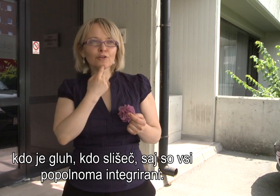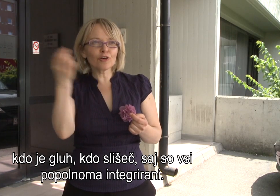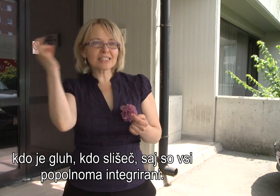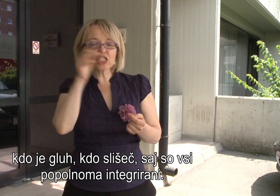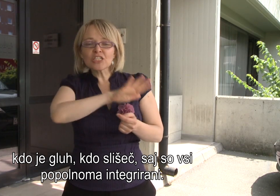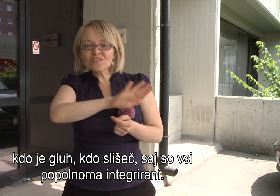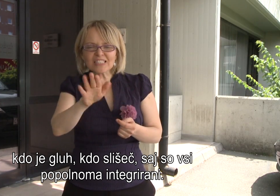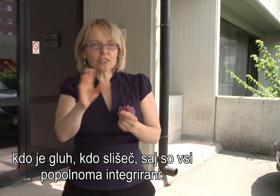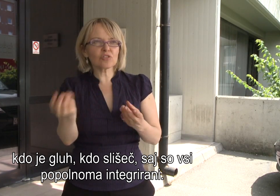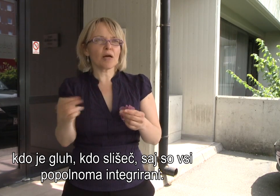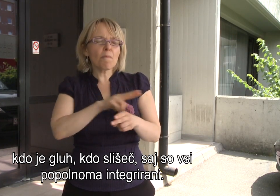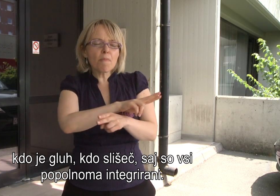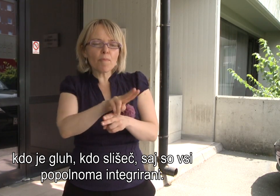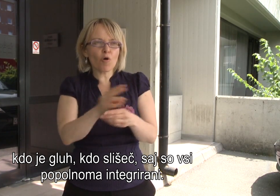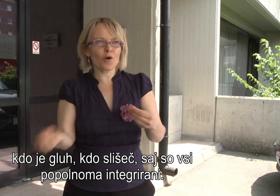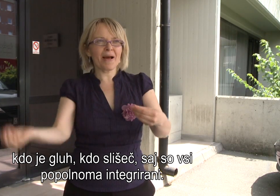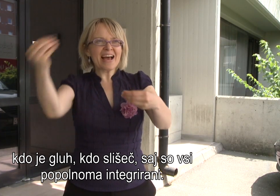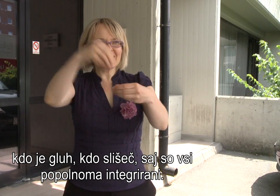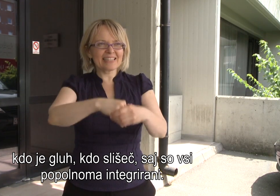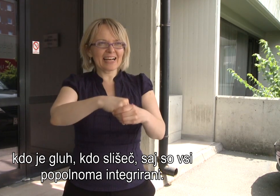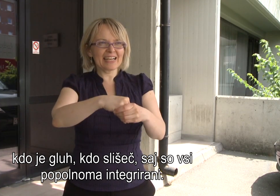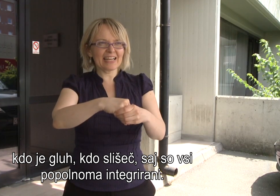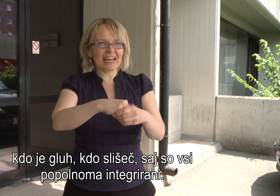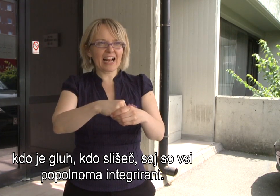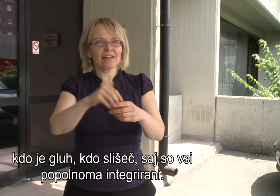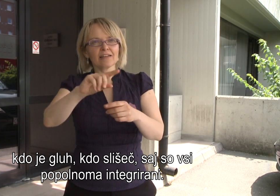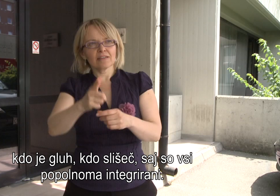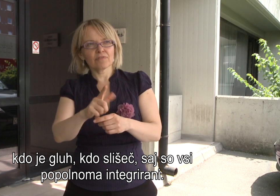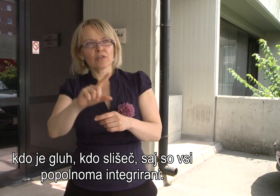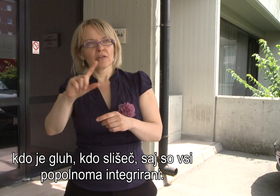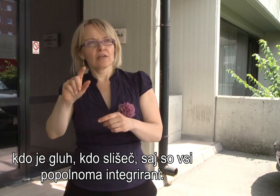kuk, ko dolge, mi se očita pa polno mi, te karire.